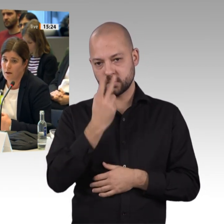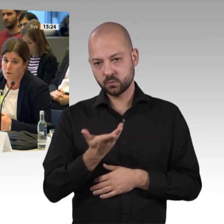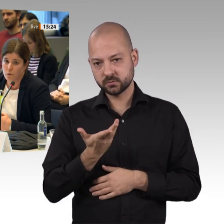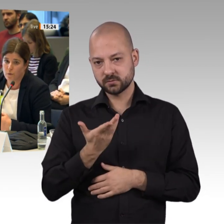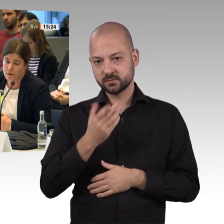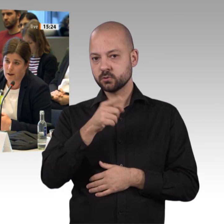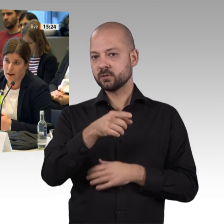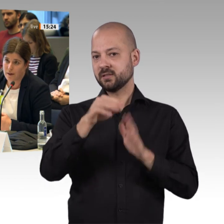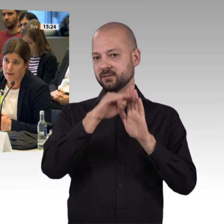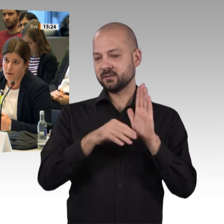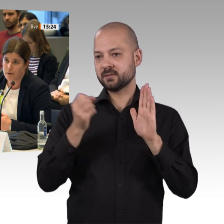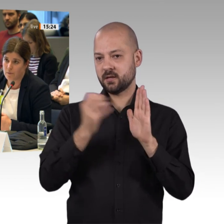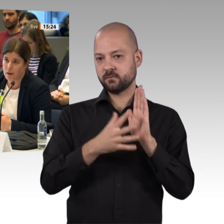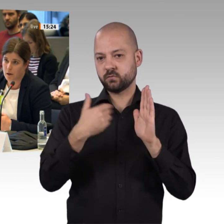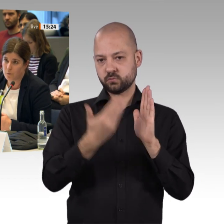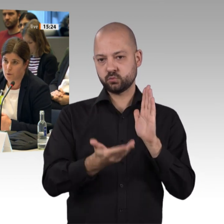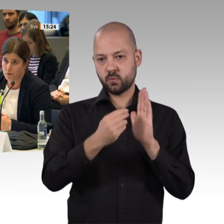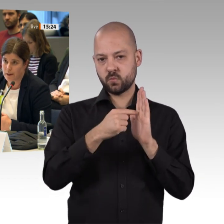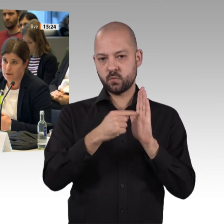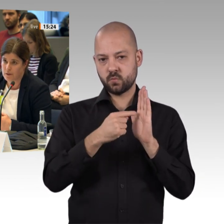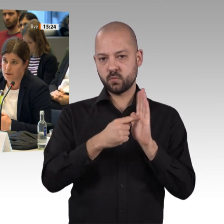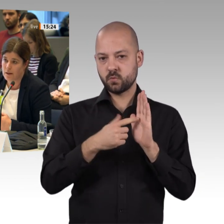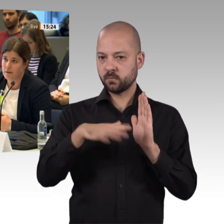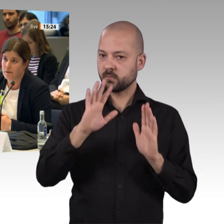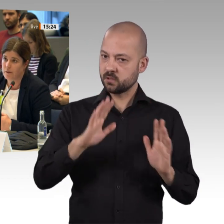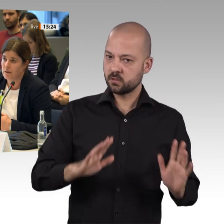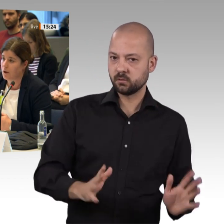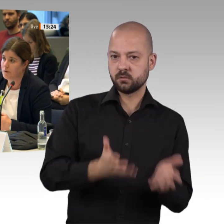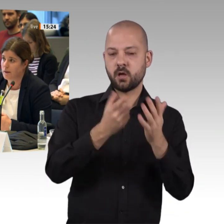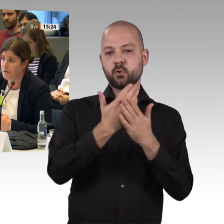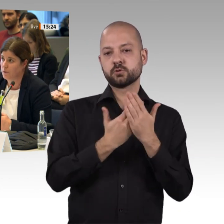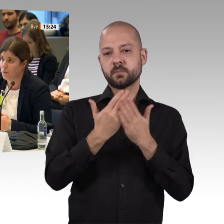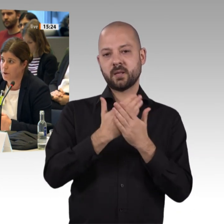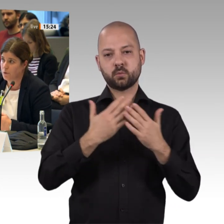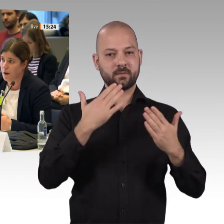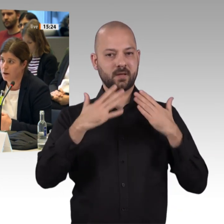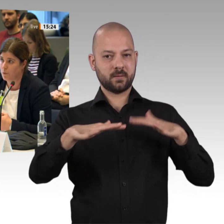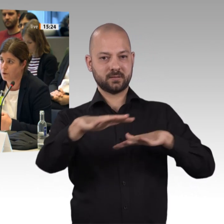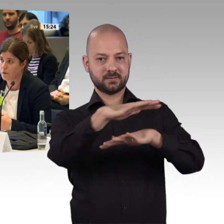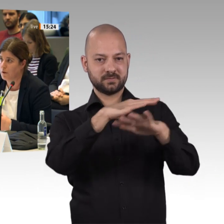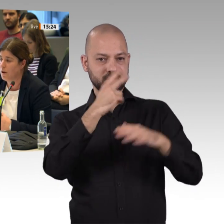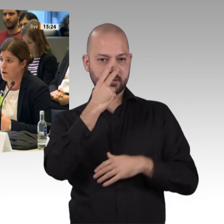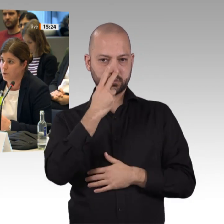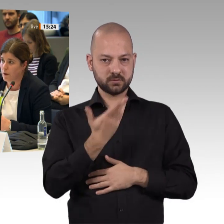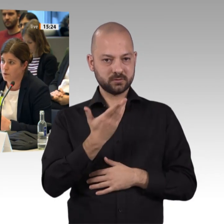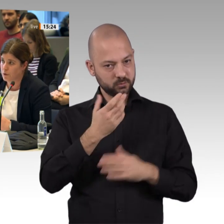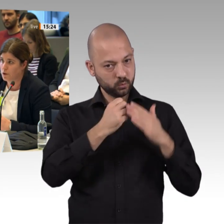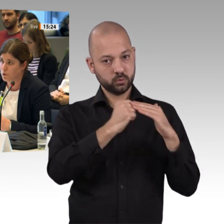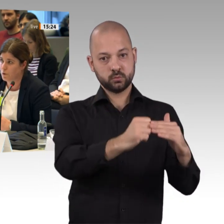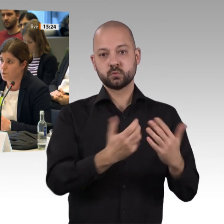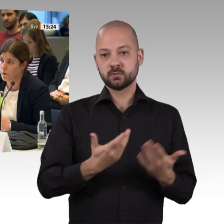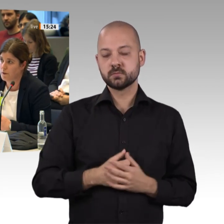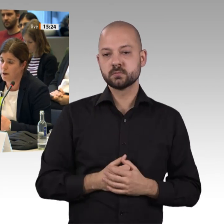Arbeit zukünftige Arbeitgeber, die eben dann Ausbildungsverhältnisse realisieren, ausreichend informiert über alle möglichen Förder-